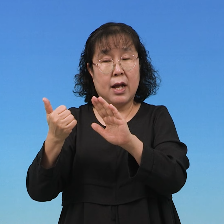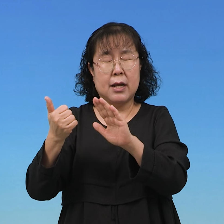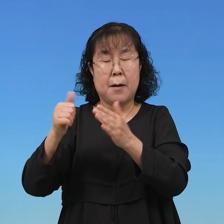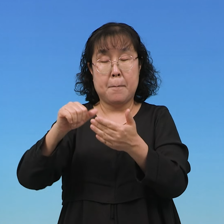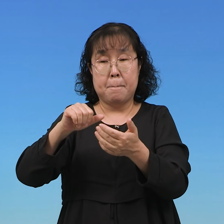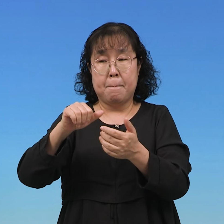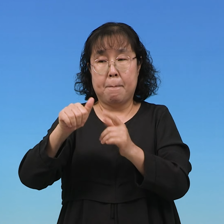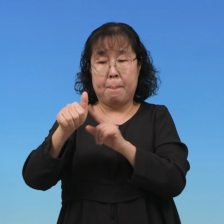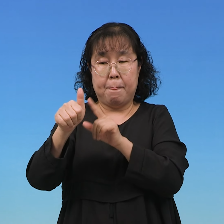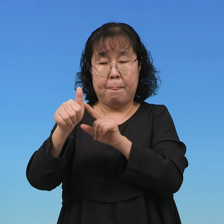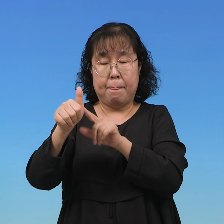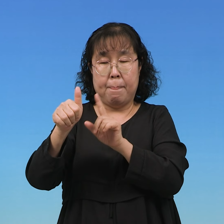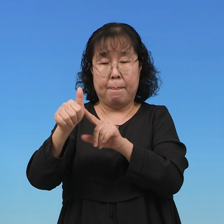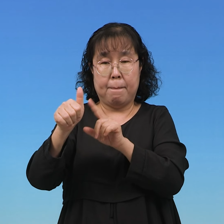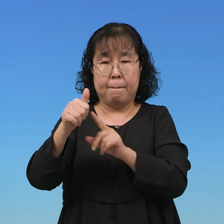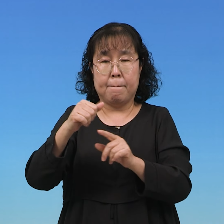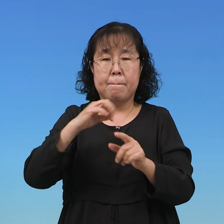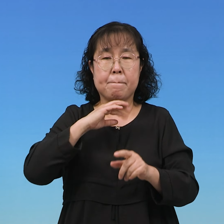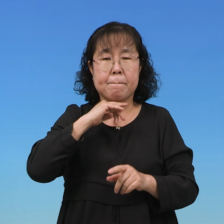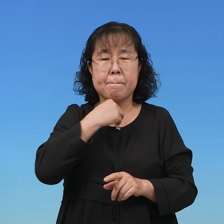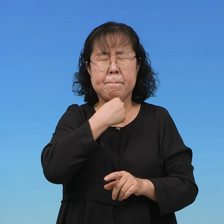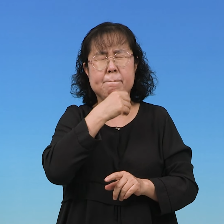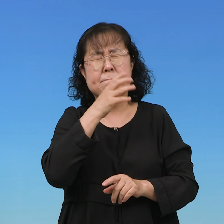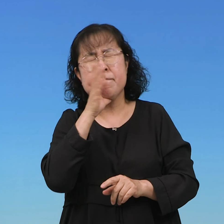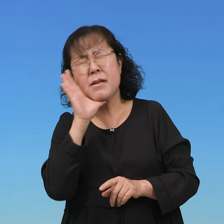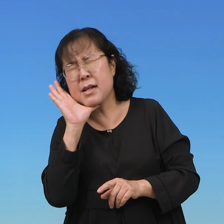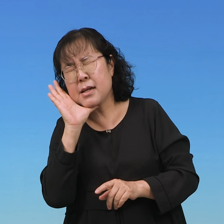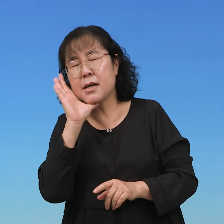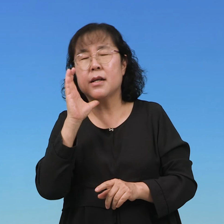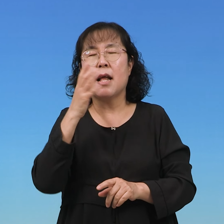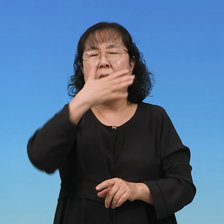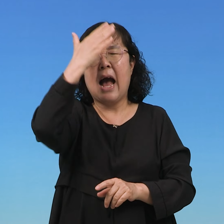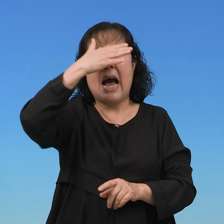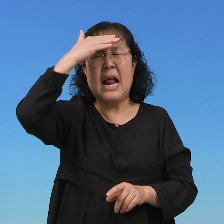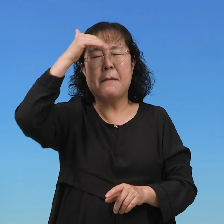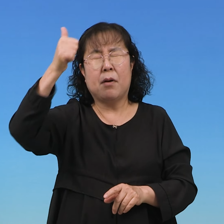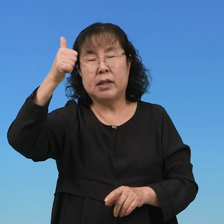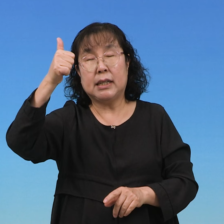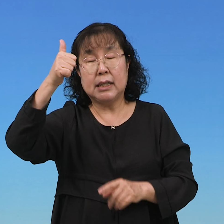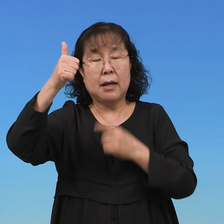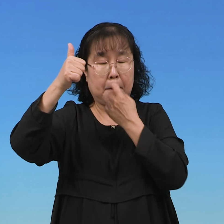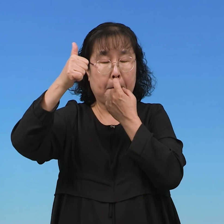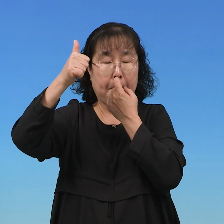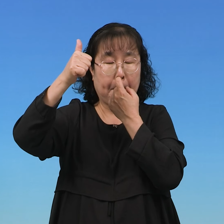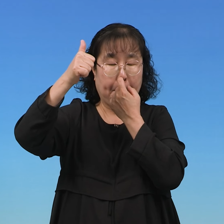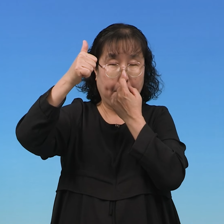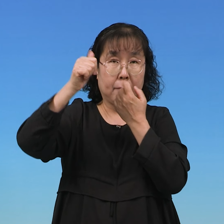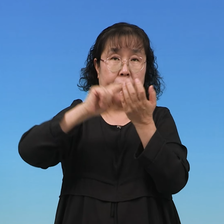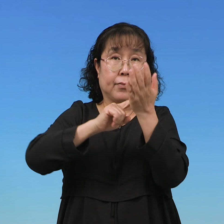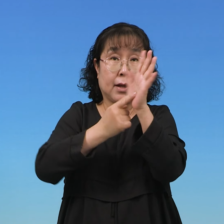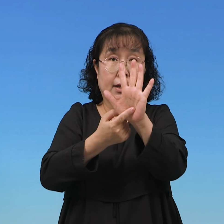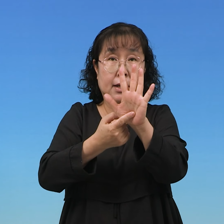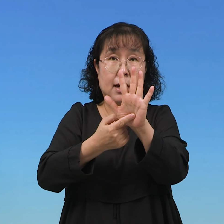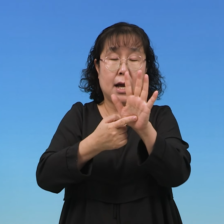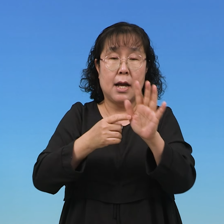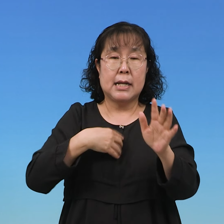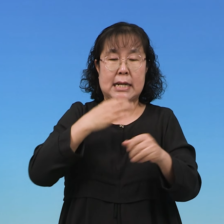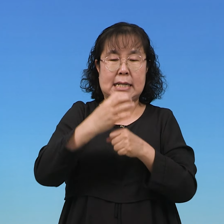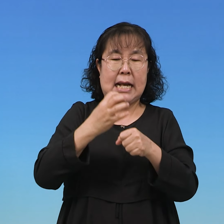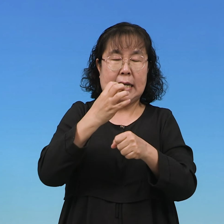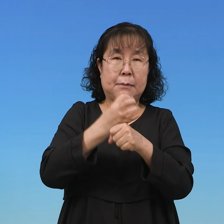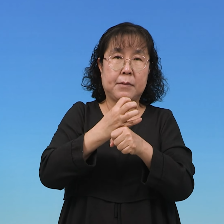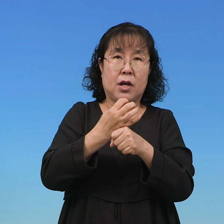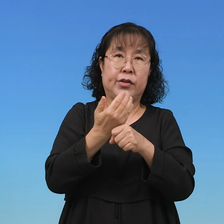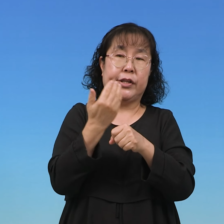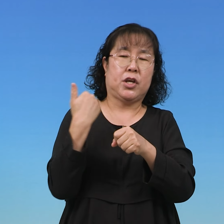흐른 할아버지가 이제 거기 나와요. 이 살리에리가. 그래서 이제 자기가 40년 전에 겪었던 어떤